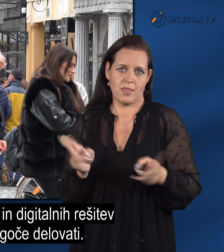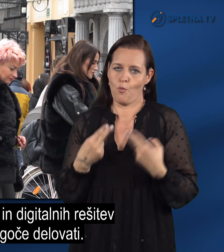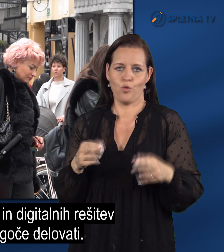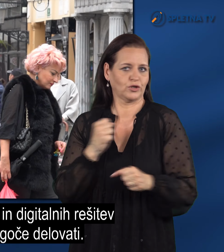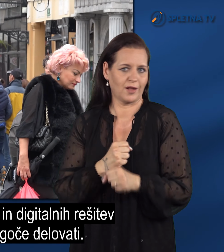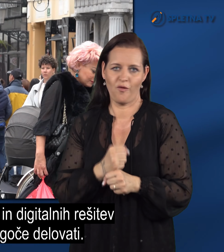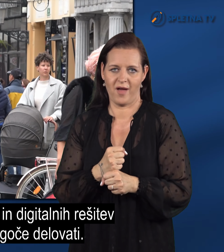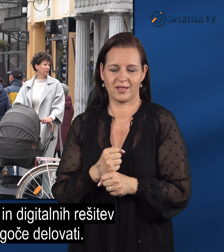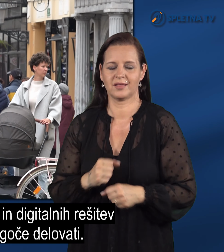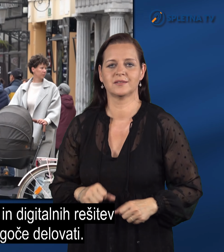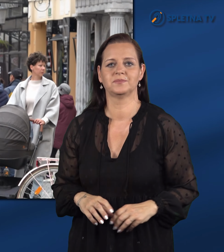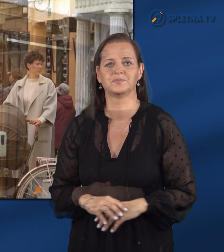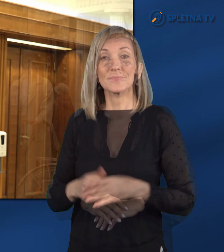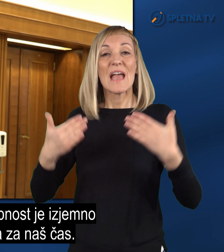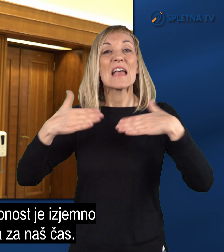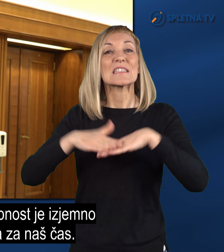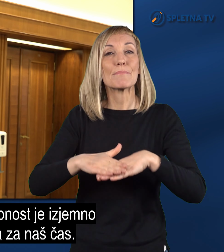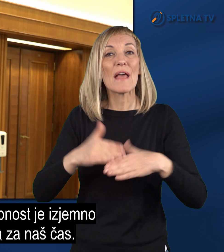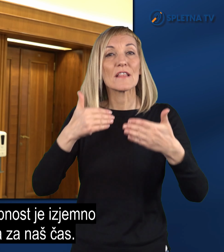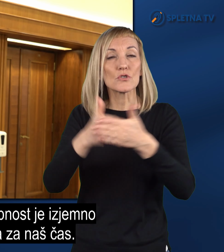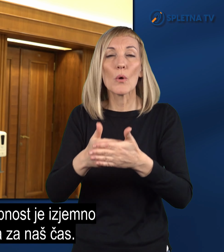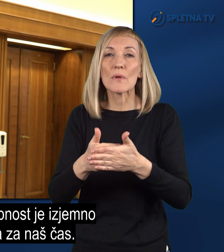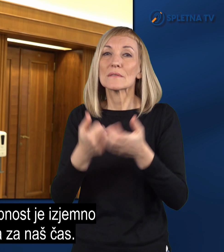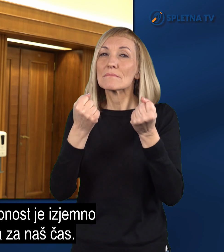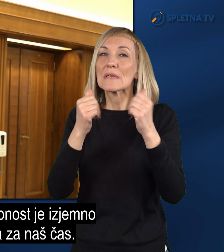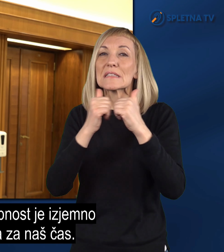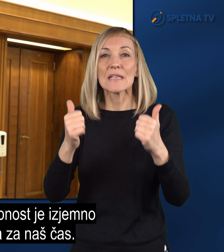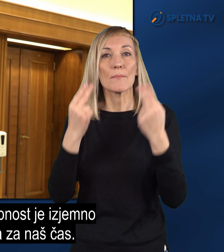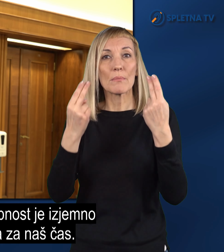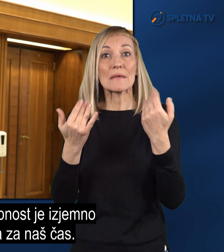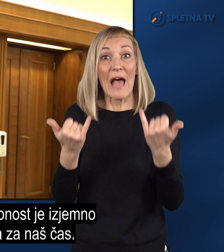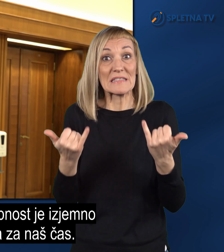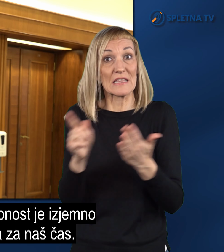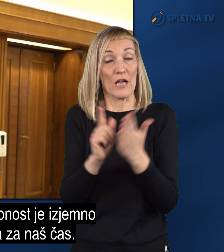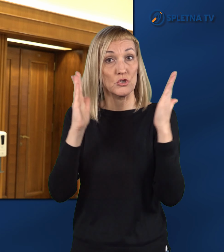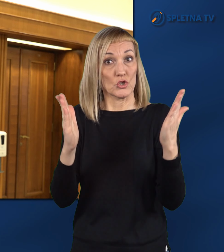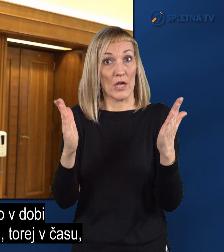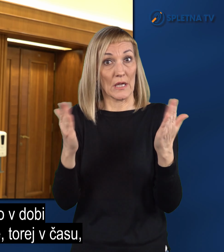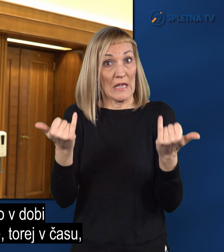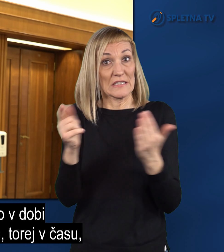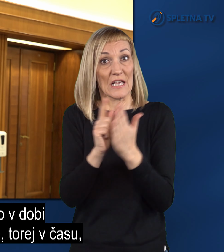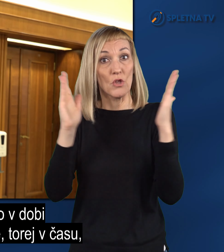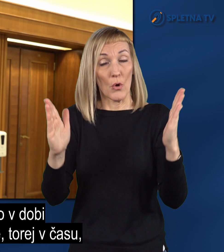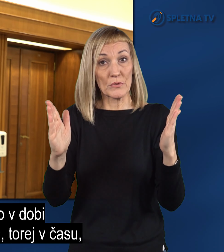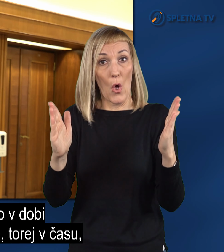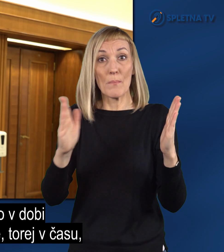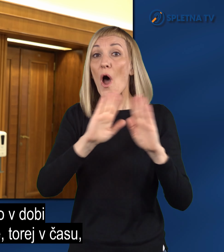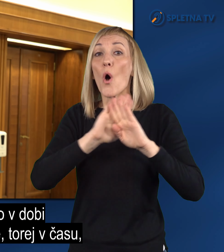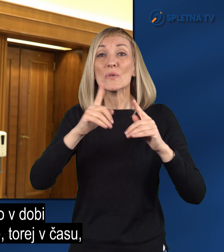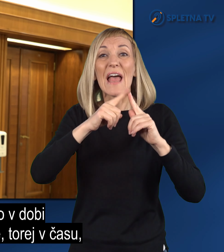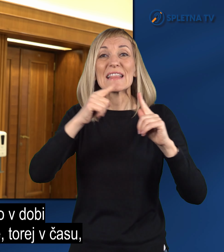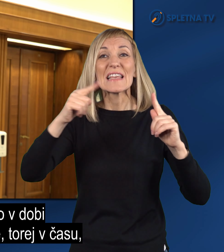skoraj nemogoče delovati. Spletna dostopnost je izjemno pomembna za naš čas. Živimo v